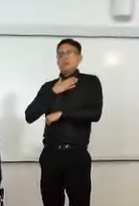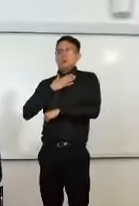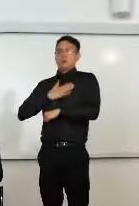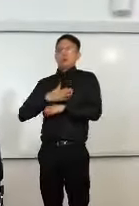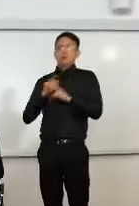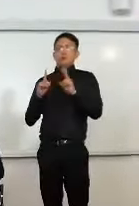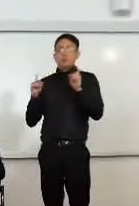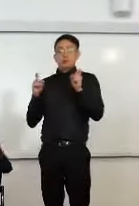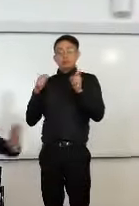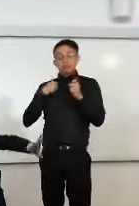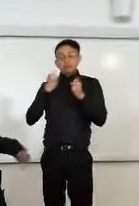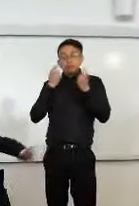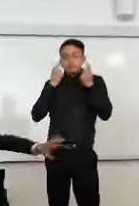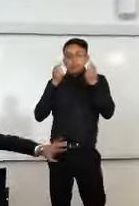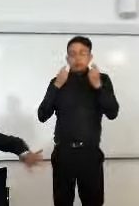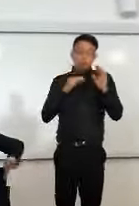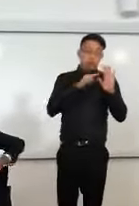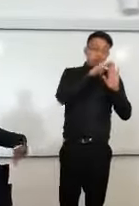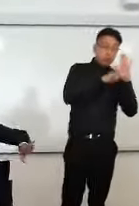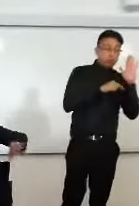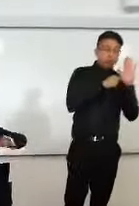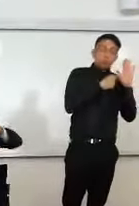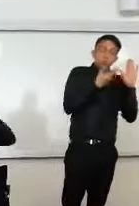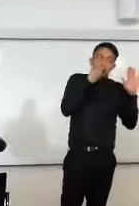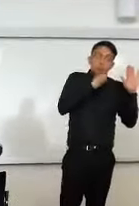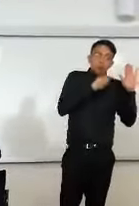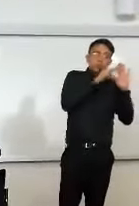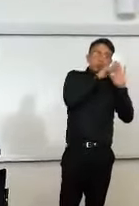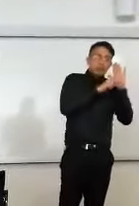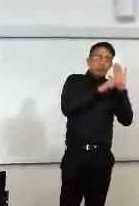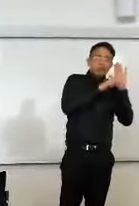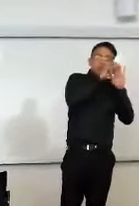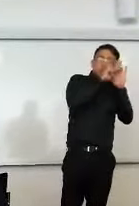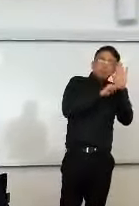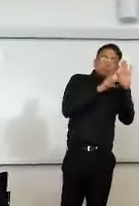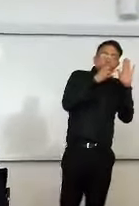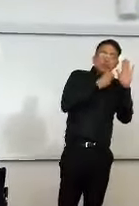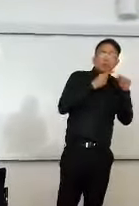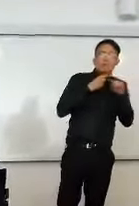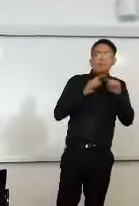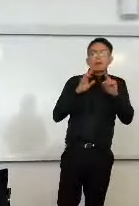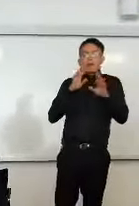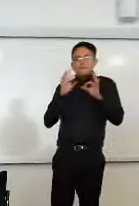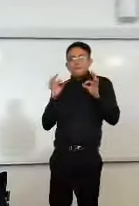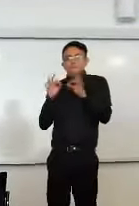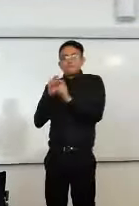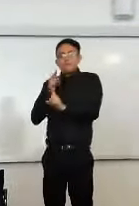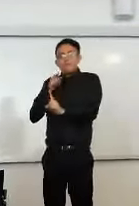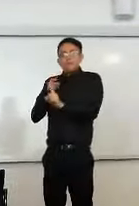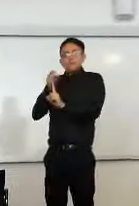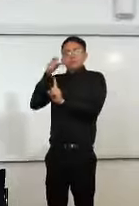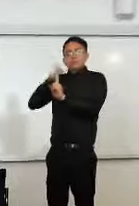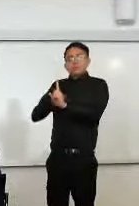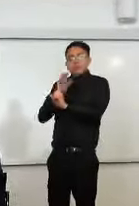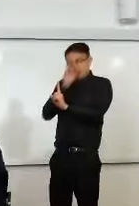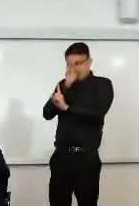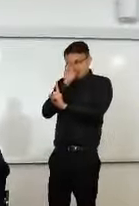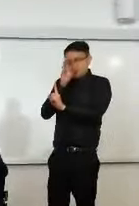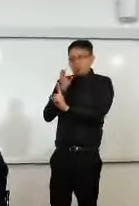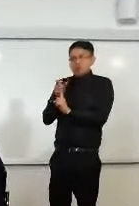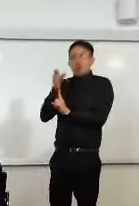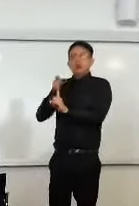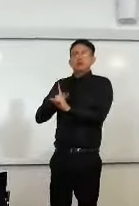y se logra entender ese, sí, las normas están muy bellas allá, pero acá necesitamos unas normas específicas para hablar de ese reconocimiento, de esa